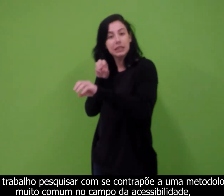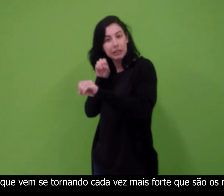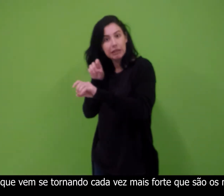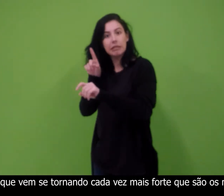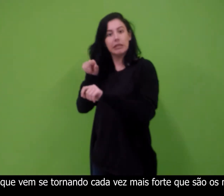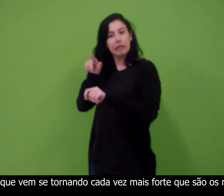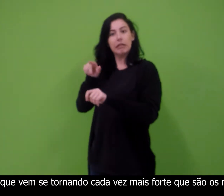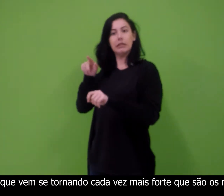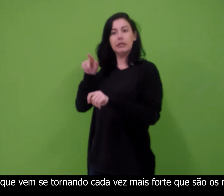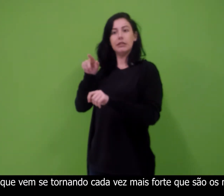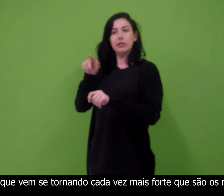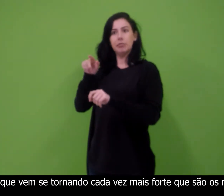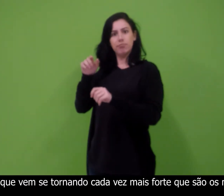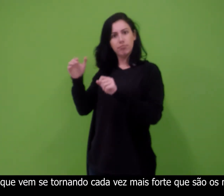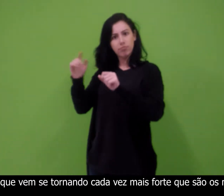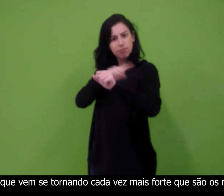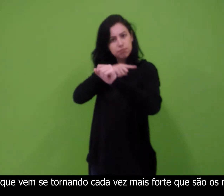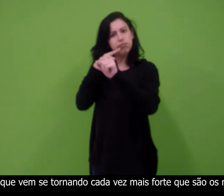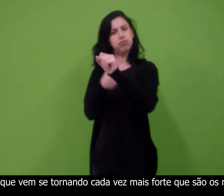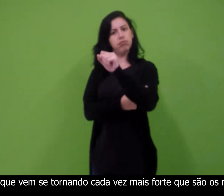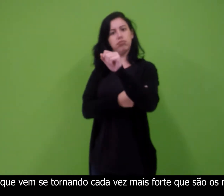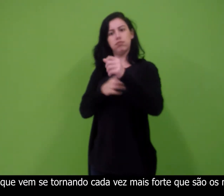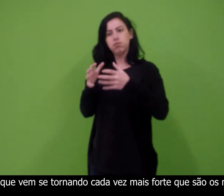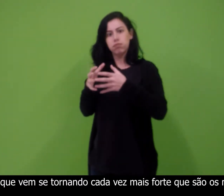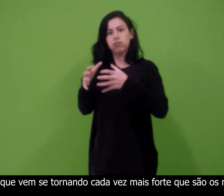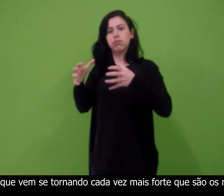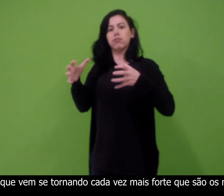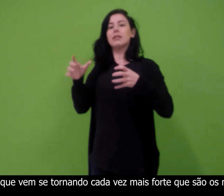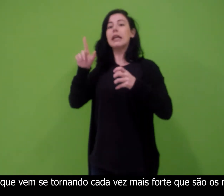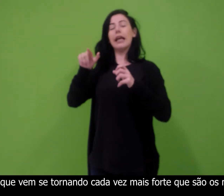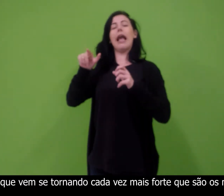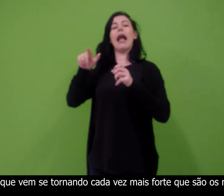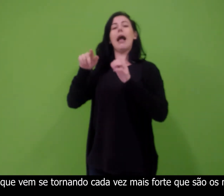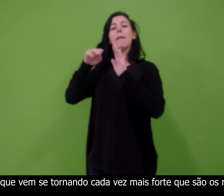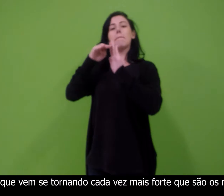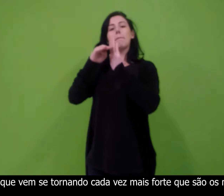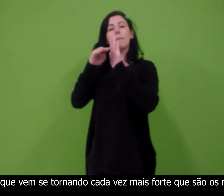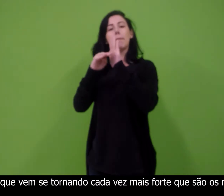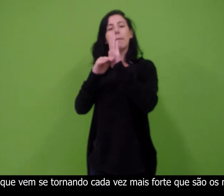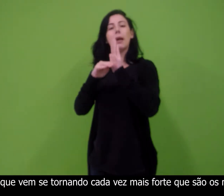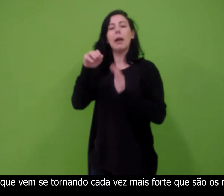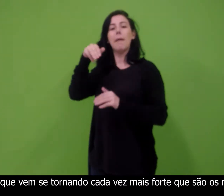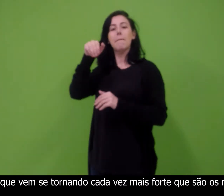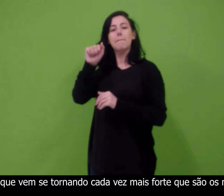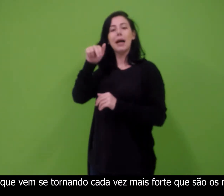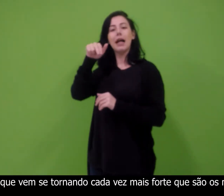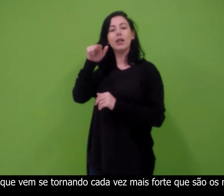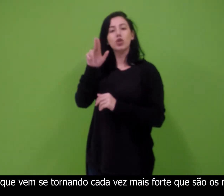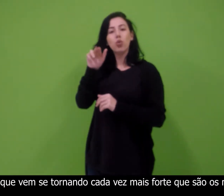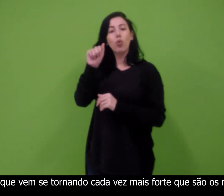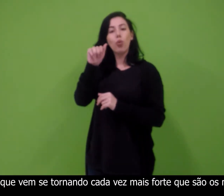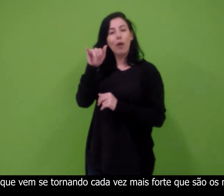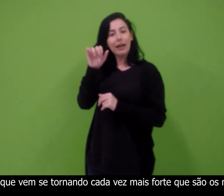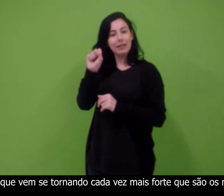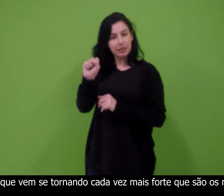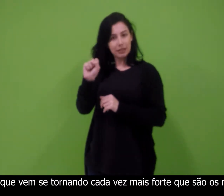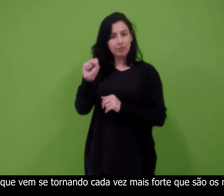e da educação, e que vem se tornando cada vez mais forte, que são os